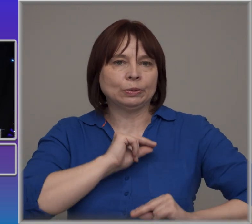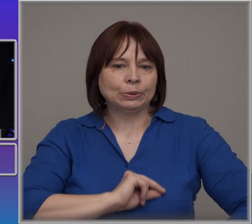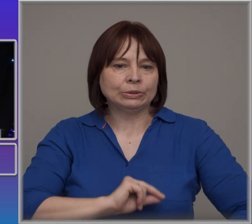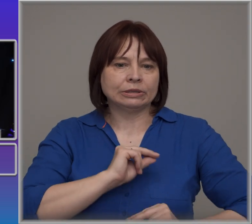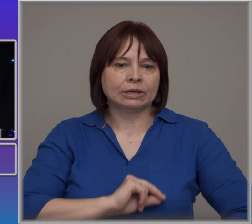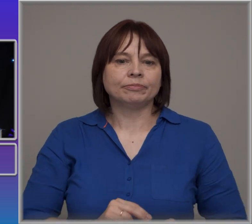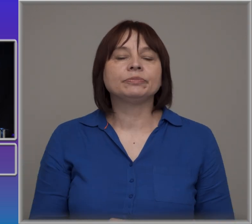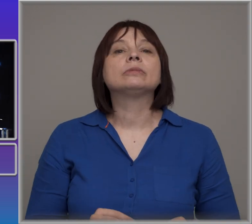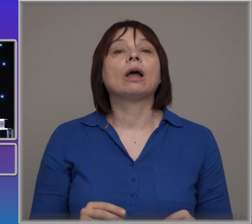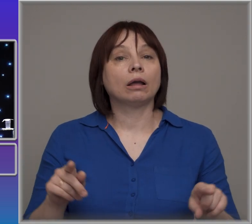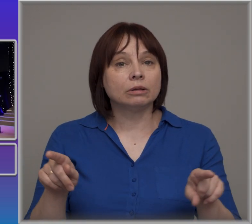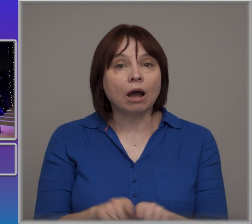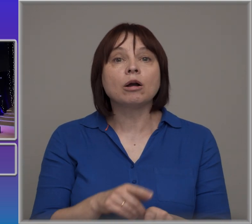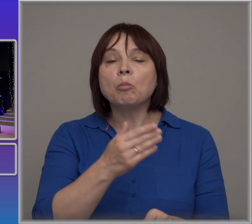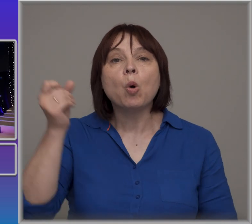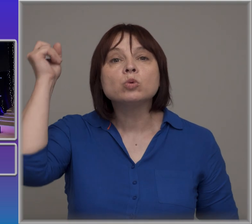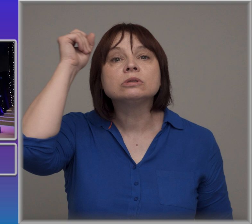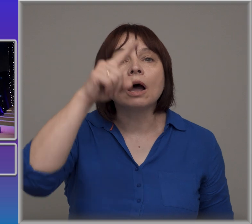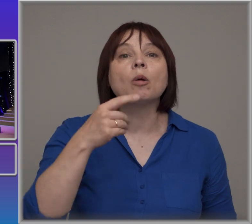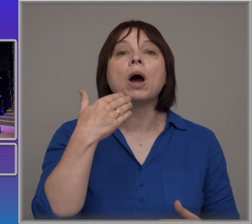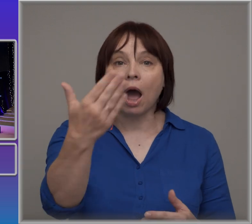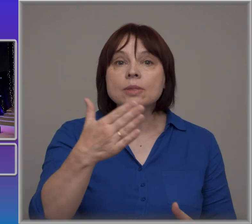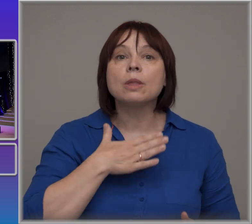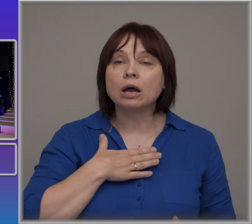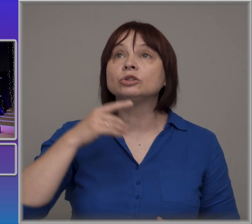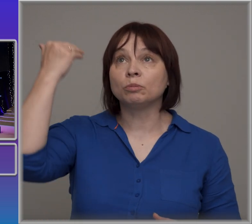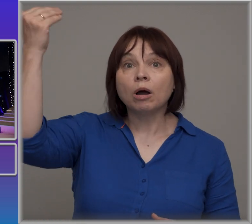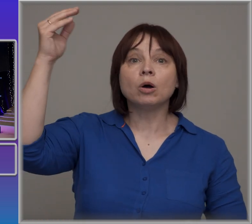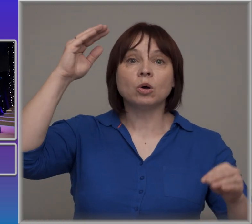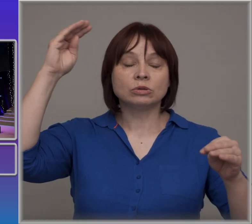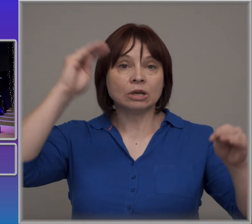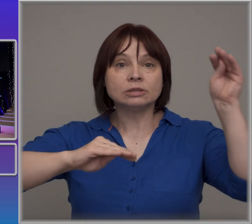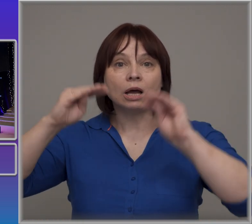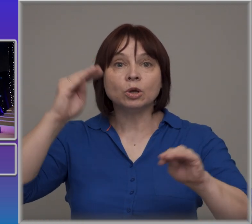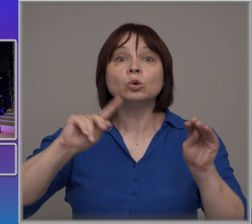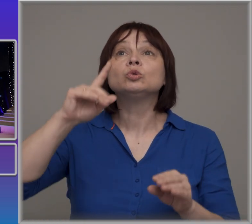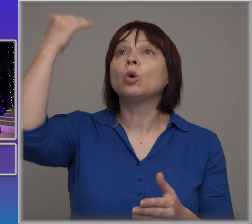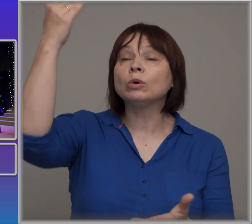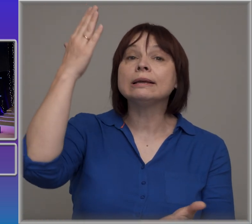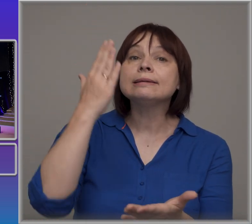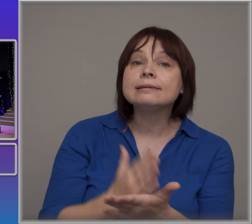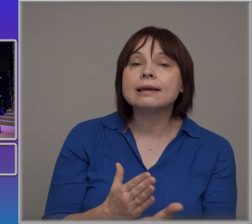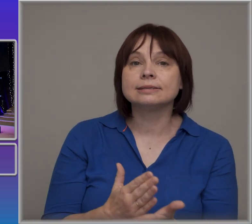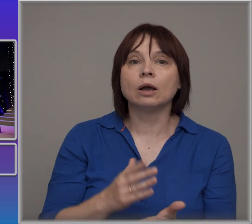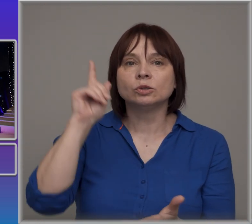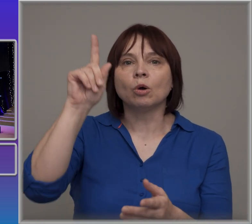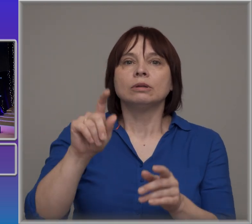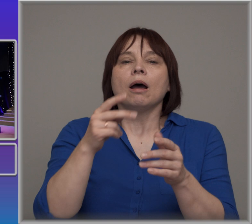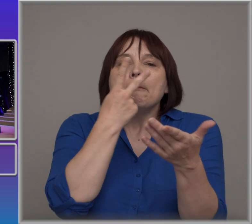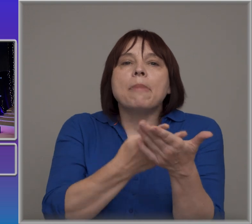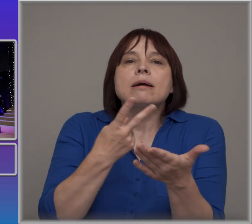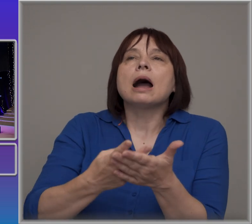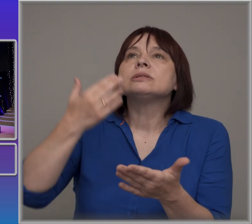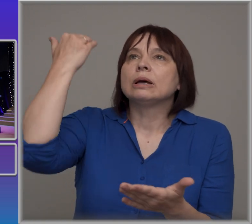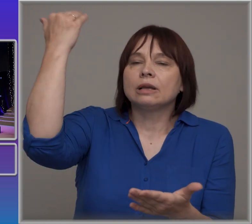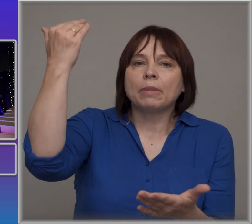бывают дети. И все мы, в принципе, любим картинки, когда мы... Берем книжку по привычке, по старой привычке, нам так хочется, чтобы